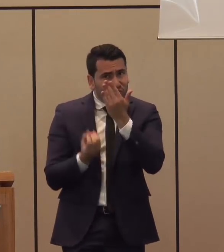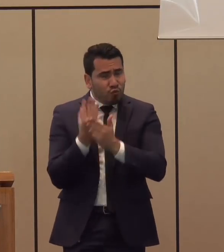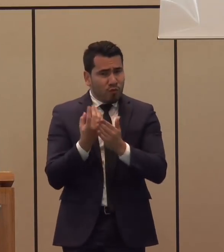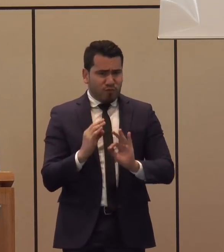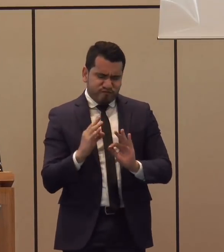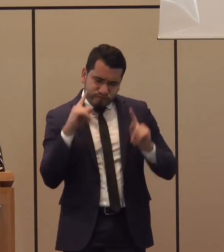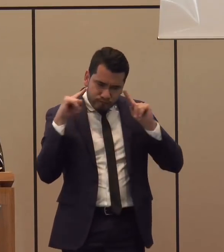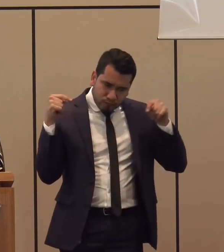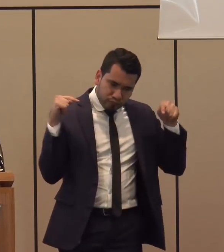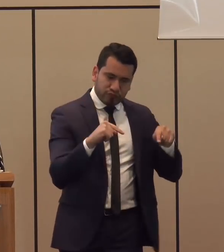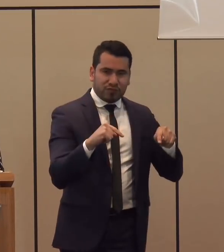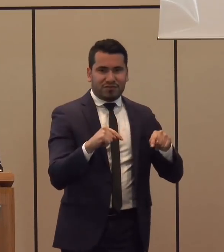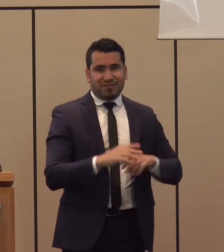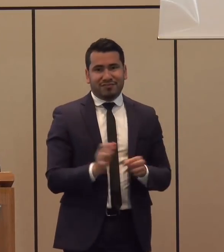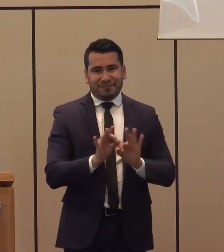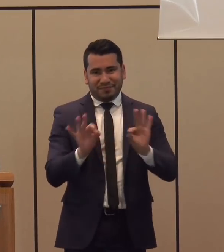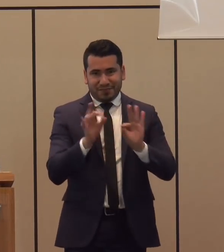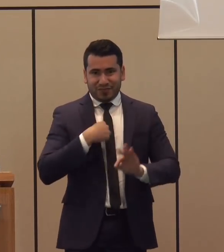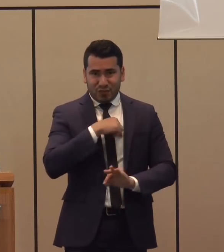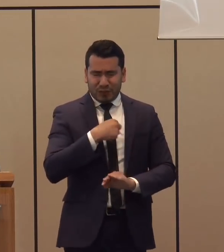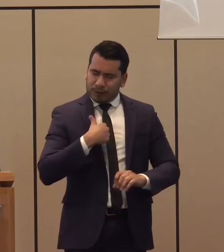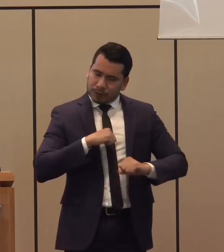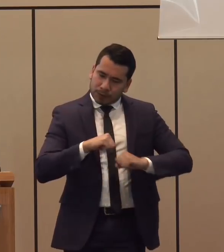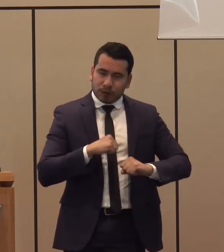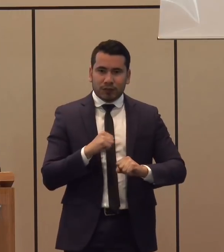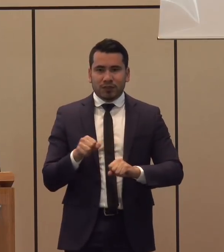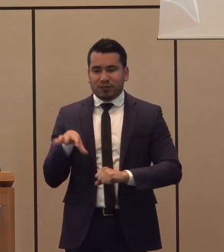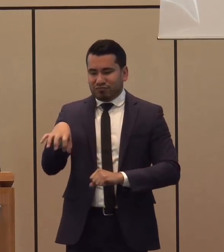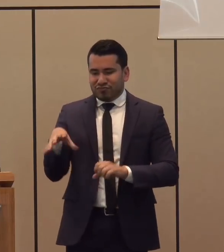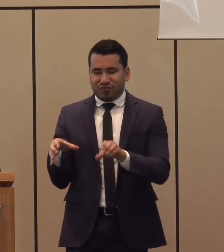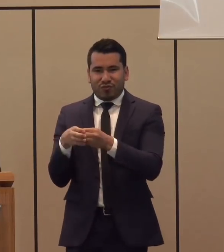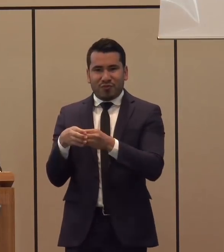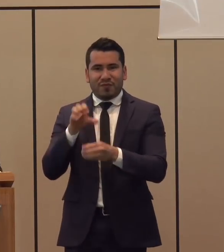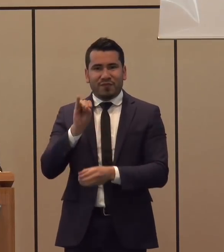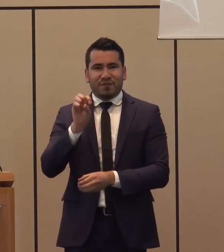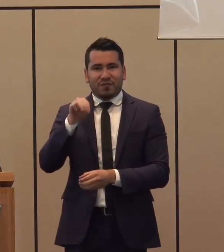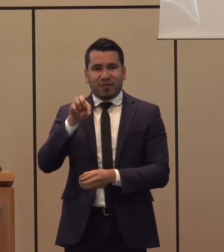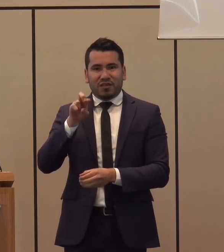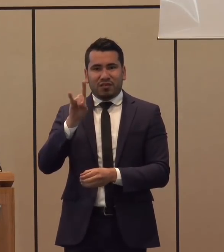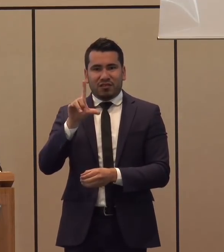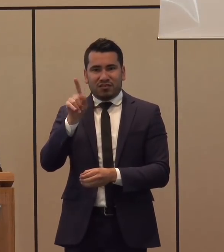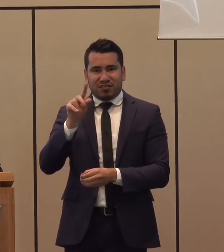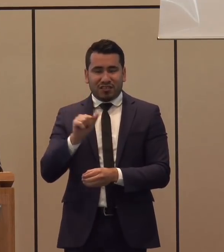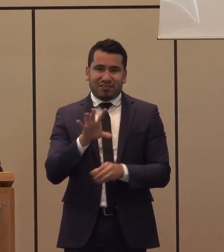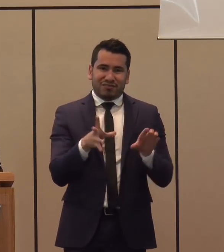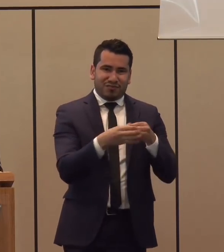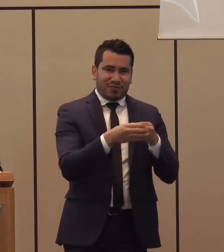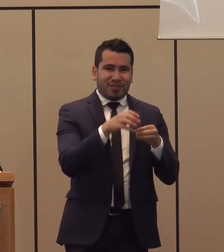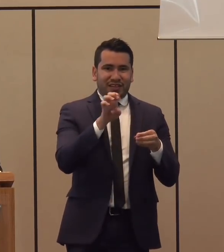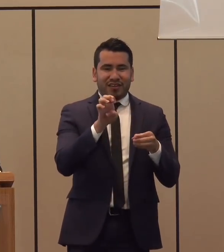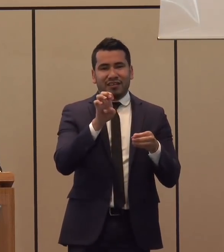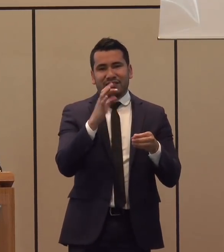a esto estamos trabajando muy fuerte con impulsa y con el ptp con nuestros programas con fidel college que ahora espero